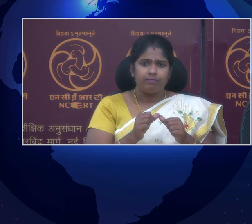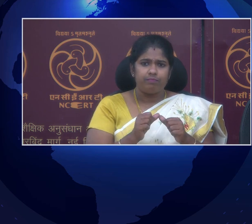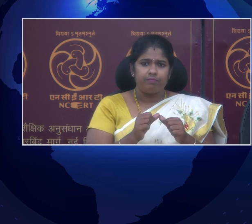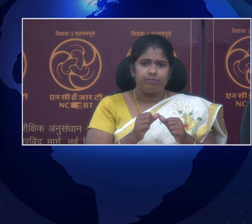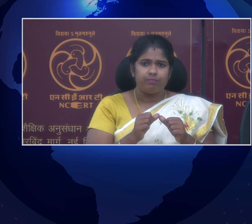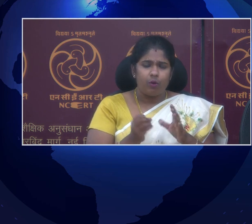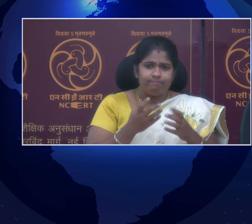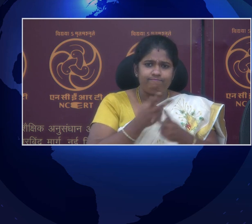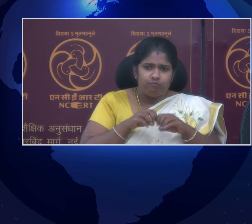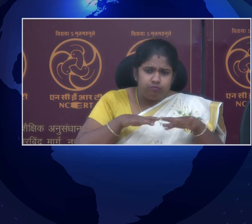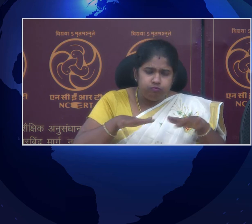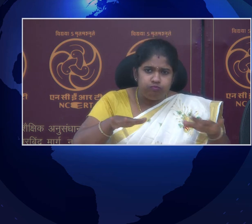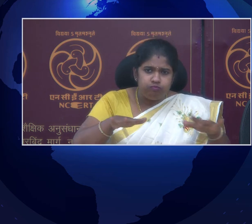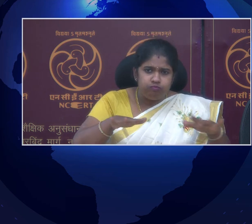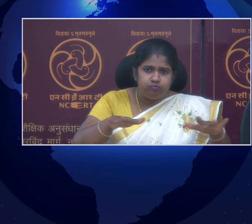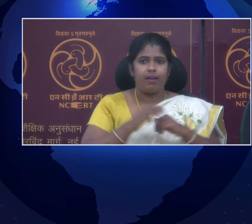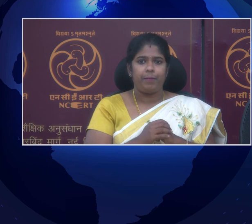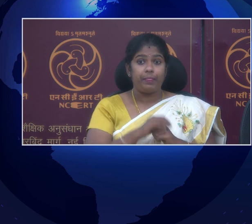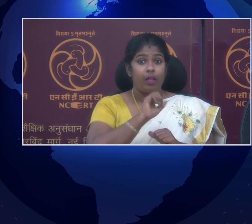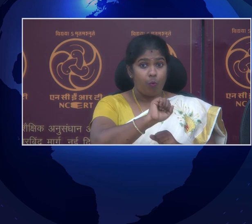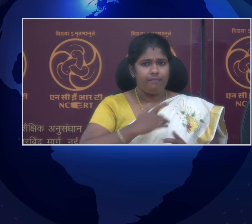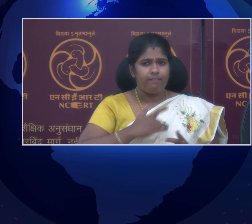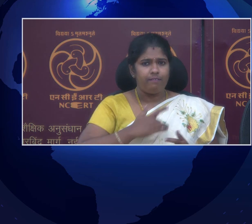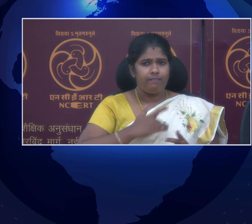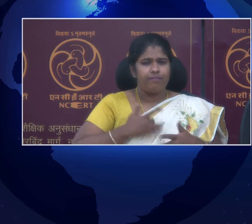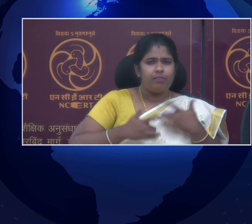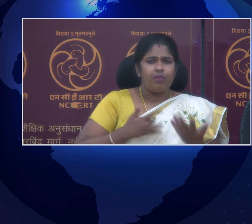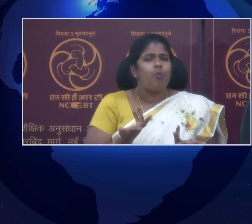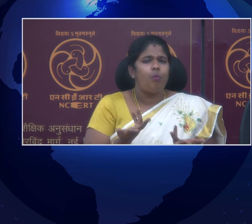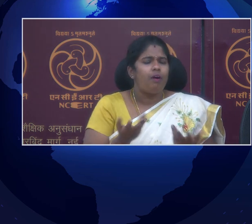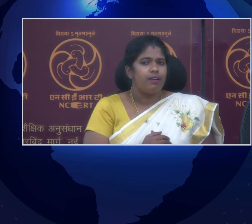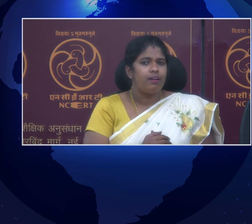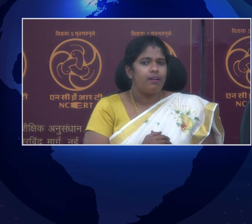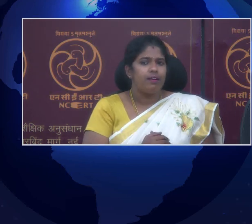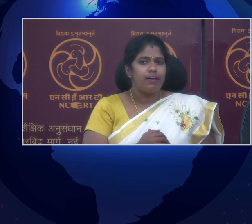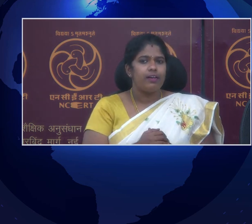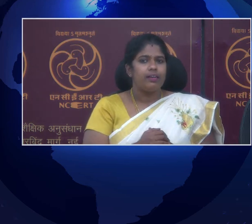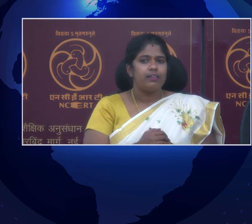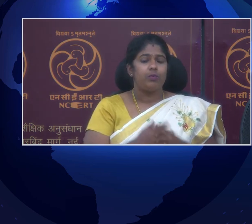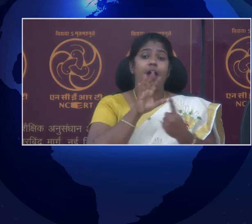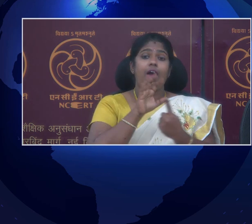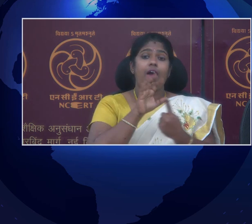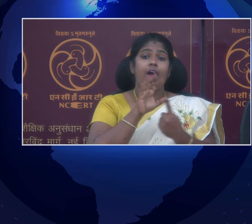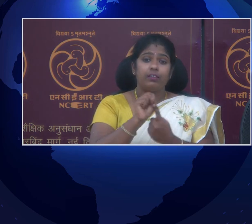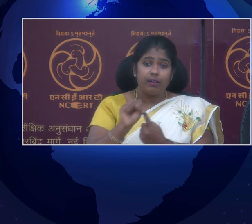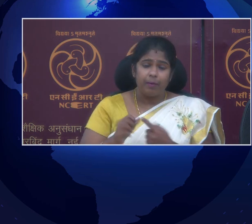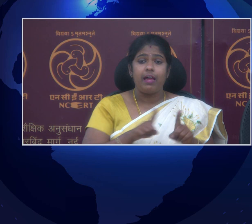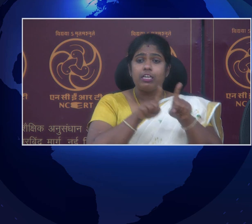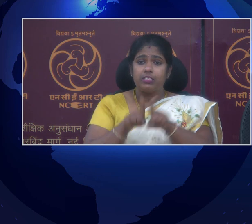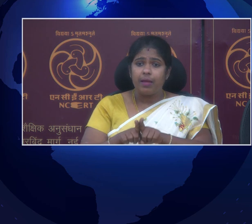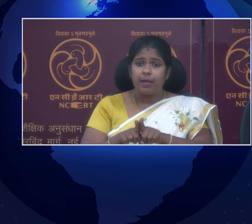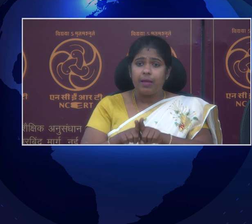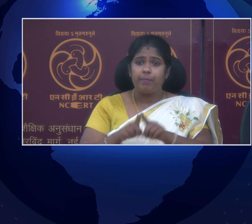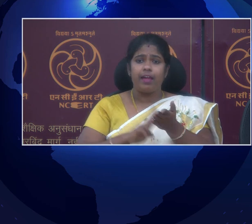जिज्ञासाओं को, जो कौतूहल है उनके मन में, उन जिज्ञासा को किस तरह से एड्रेस किया जाए, उस बारे में भी एक एनआईएस